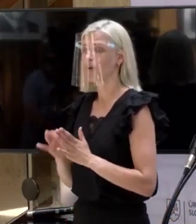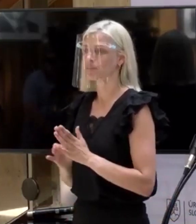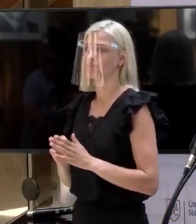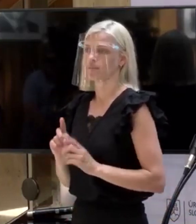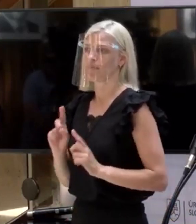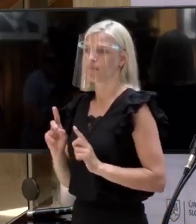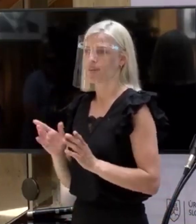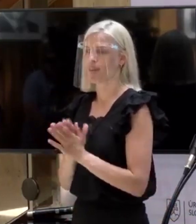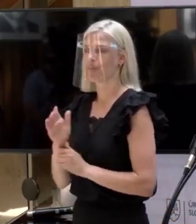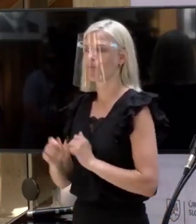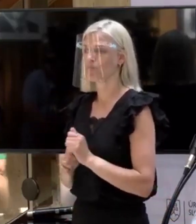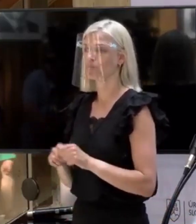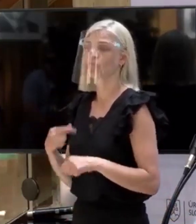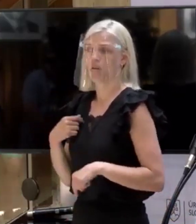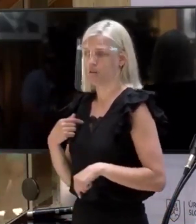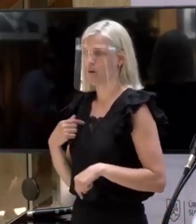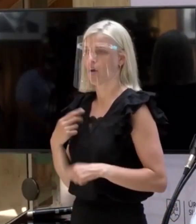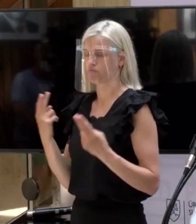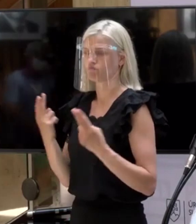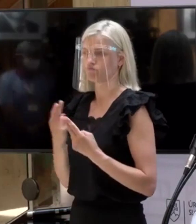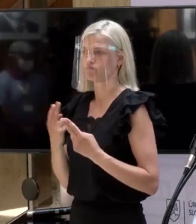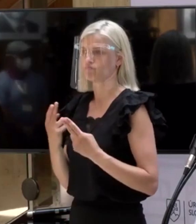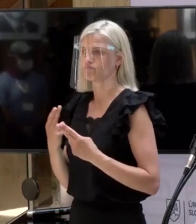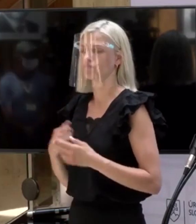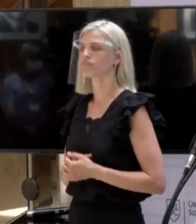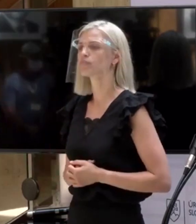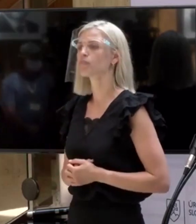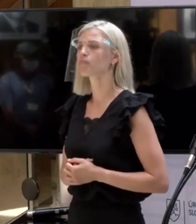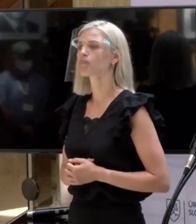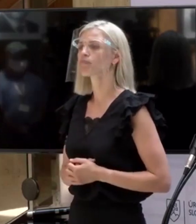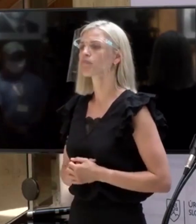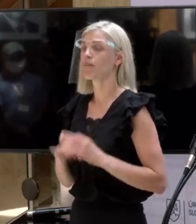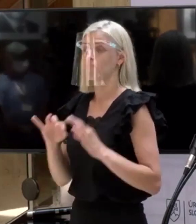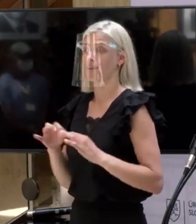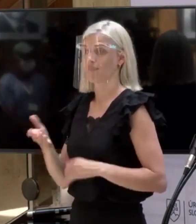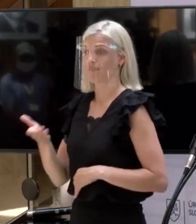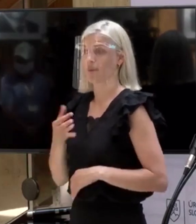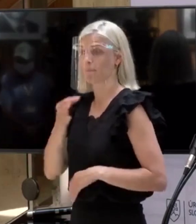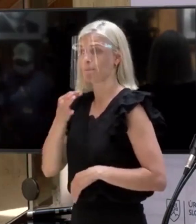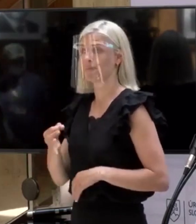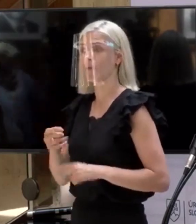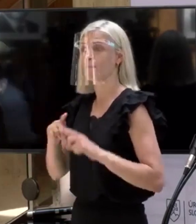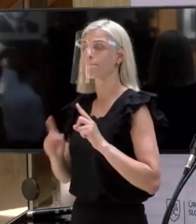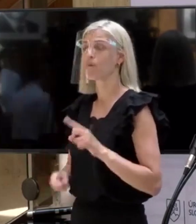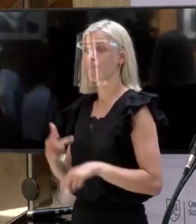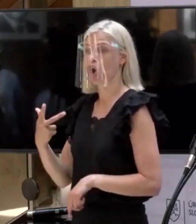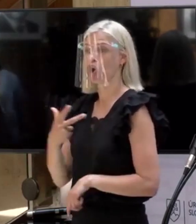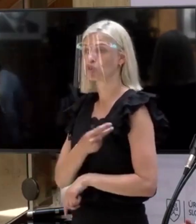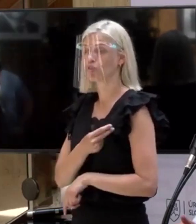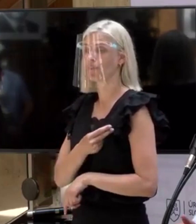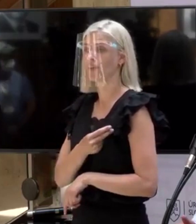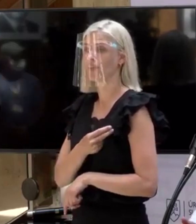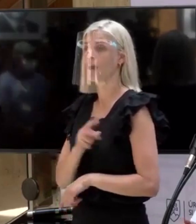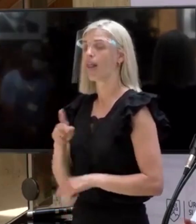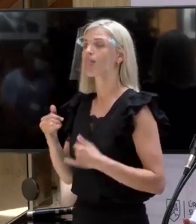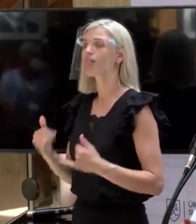v maximálnej možnej miere súčinná. Myslím si, že tu určitý priestor, ak sa ma na to pýtate, na povinné očkovanie je. A teraz je